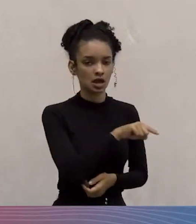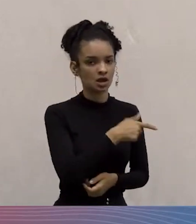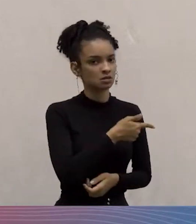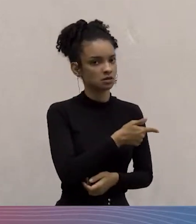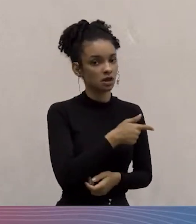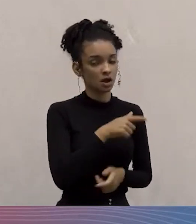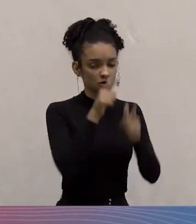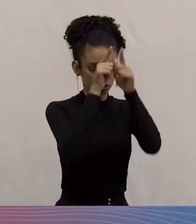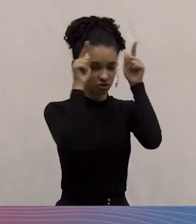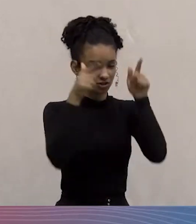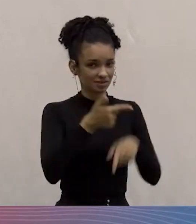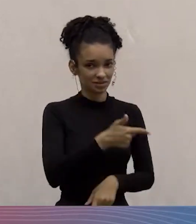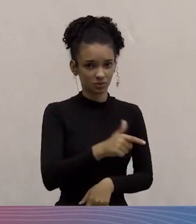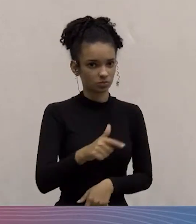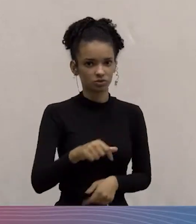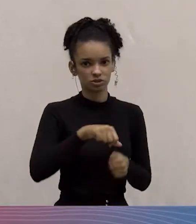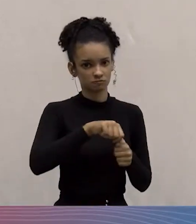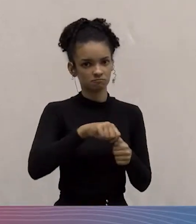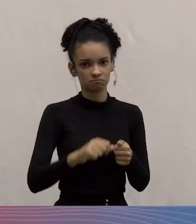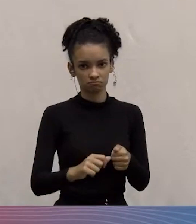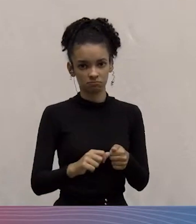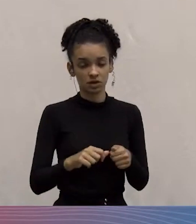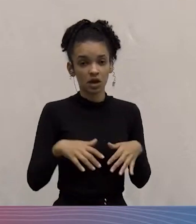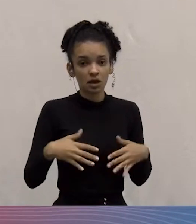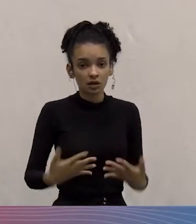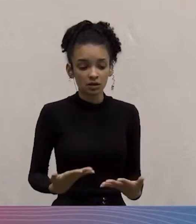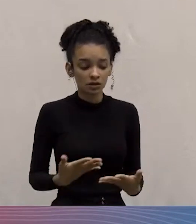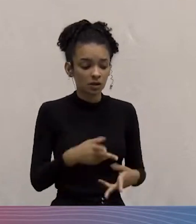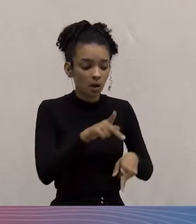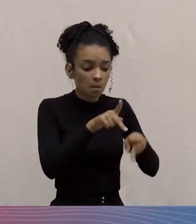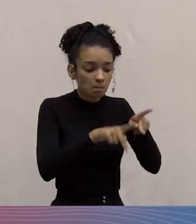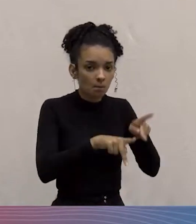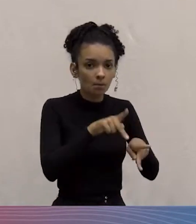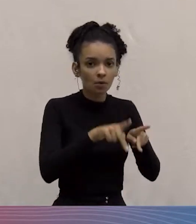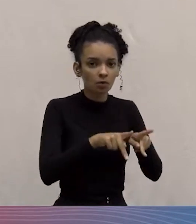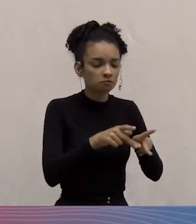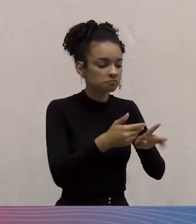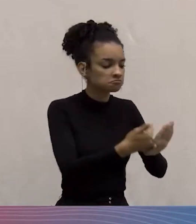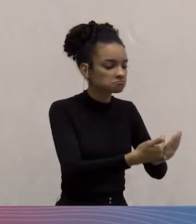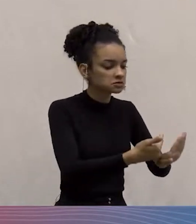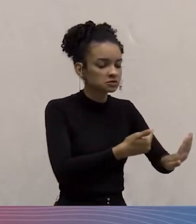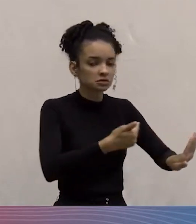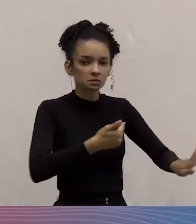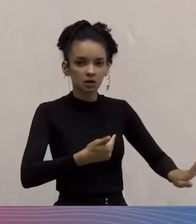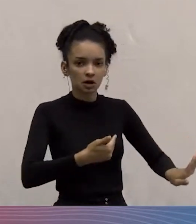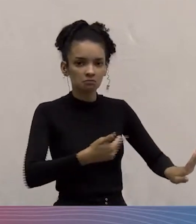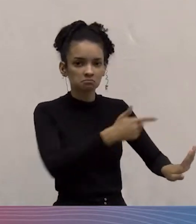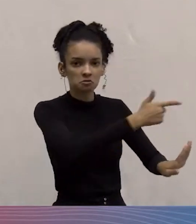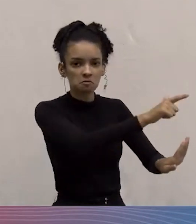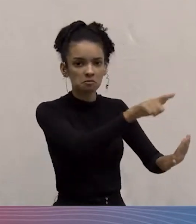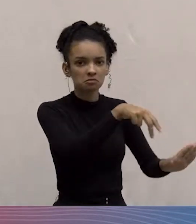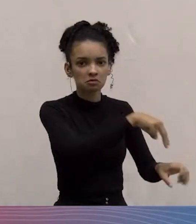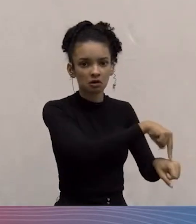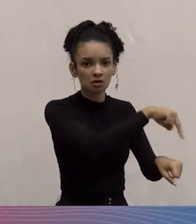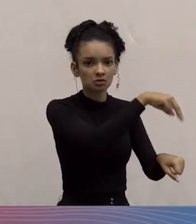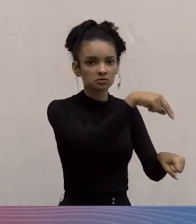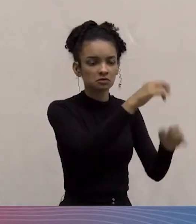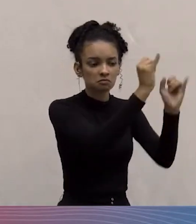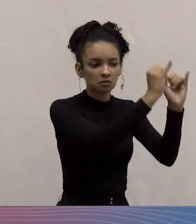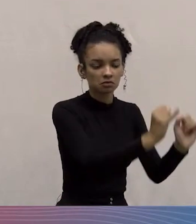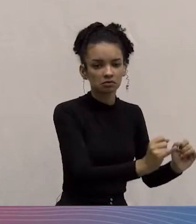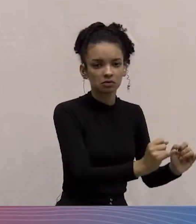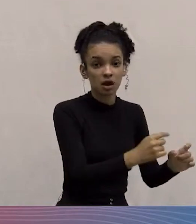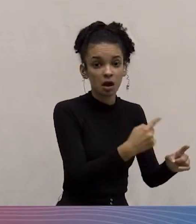Então, um povo separado das nações pagãs, porque era um povo que